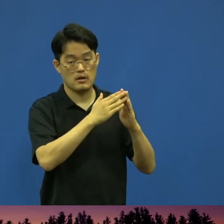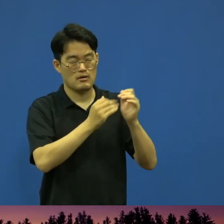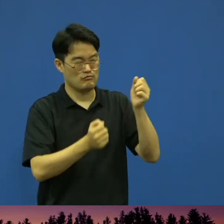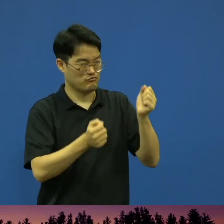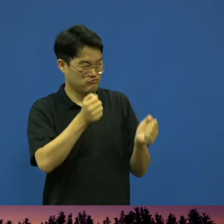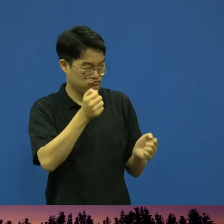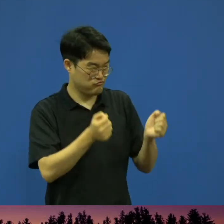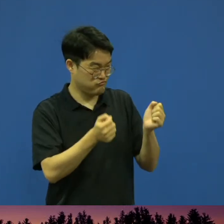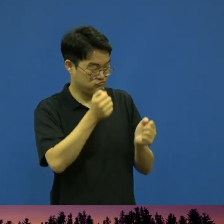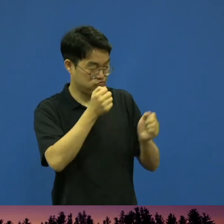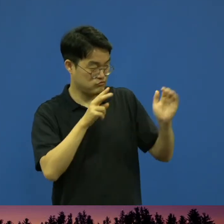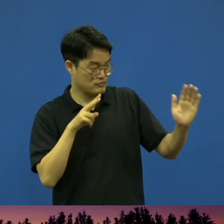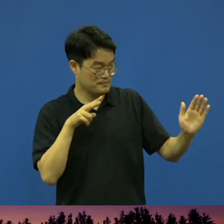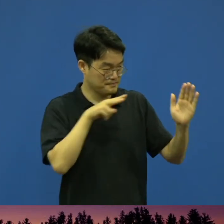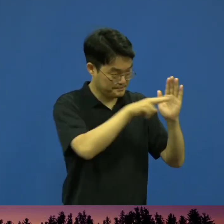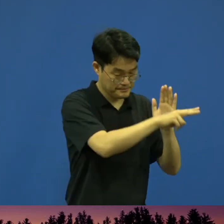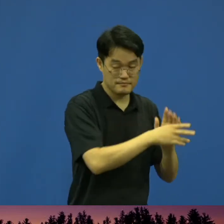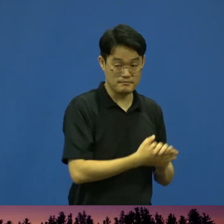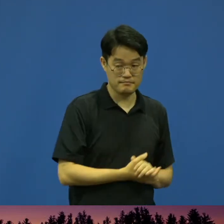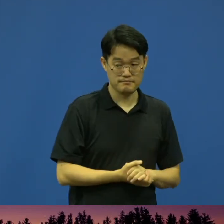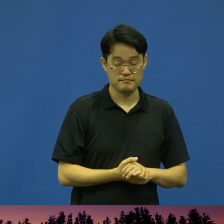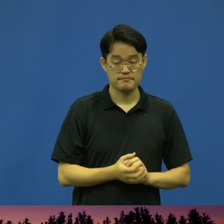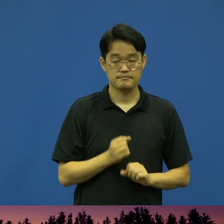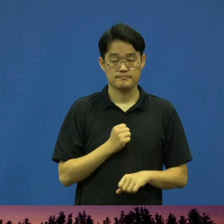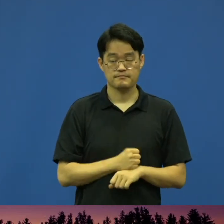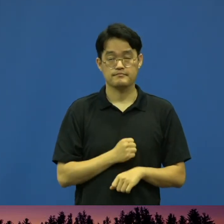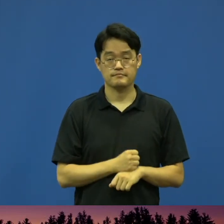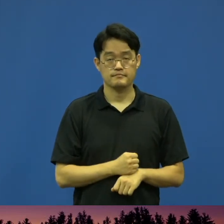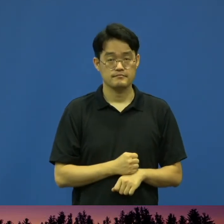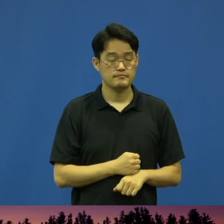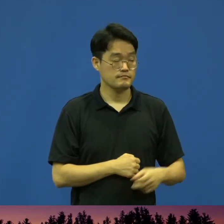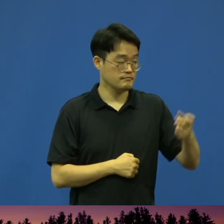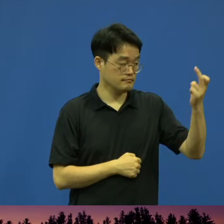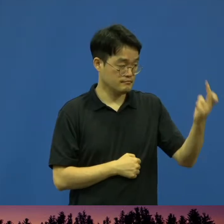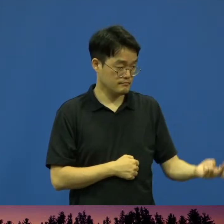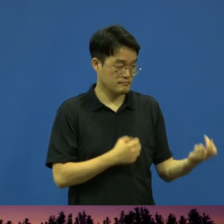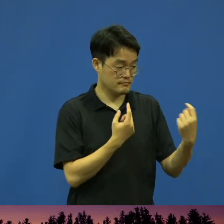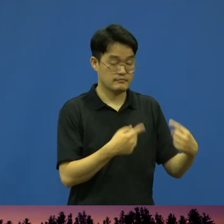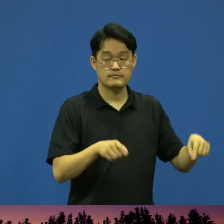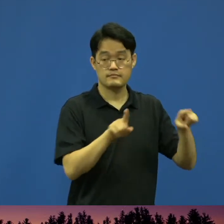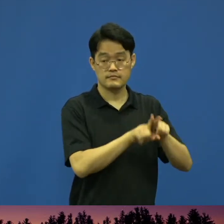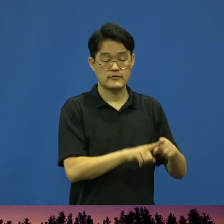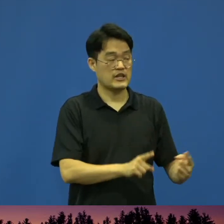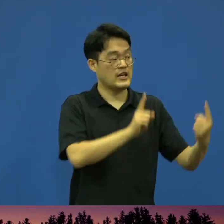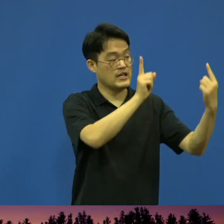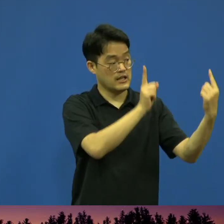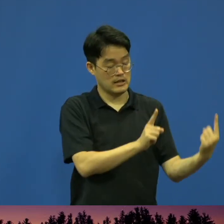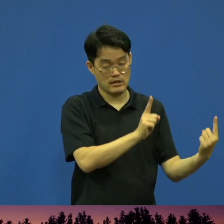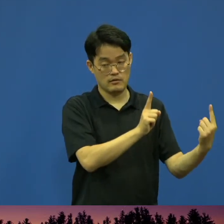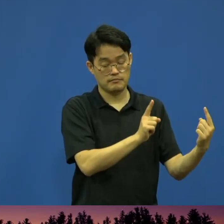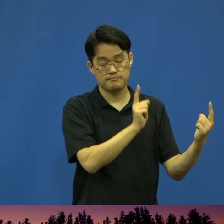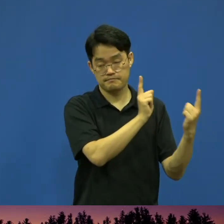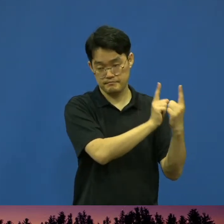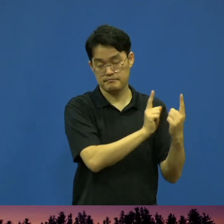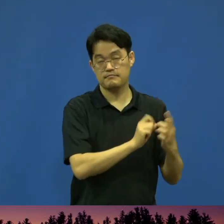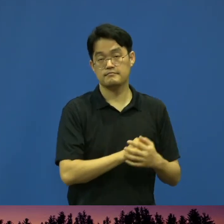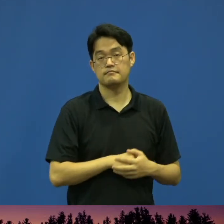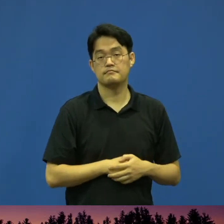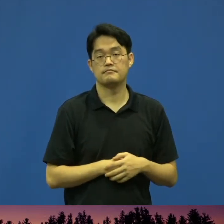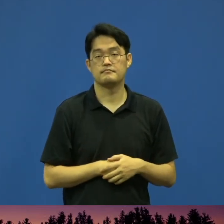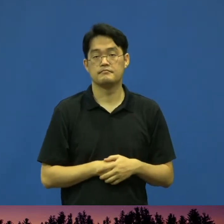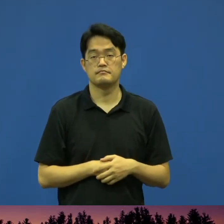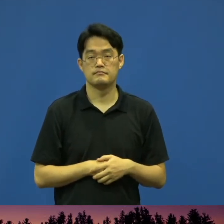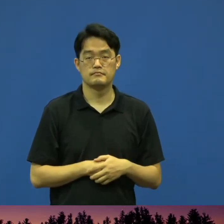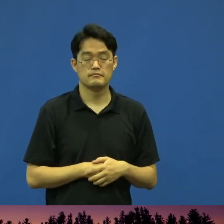타고 갔습니다. 그래서 그 동생과 함께 1대1로 시간을 가졌습니다.